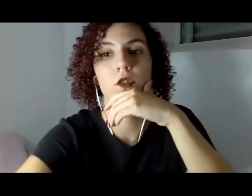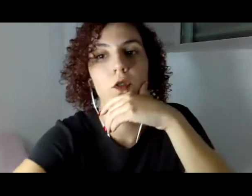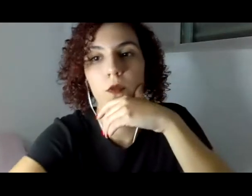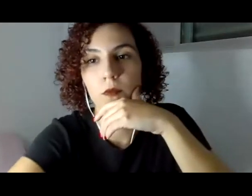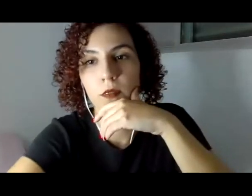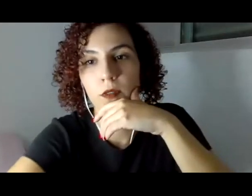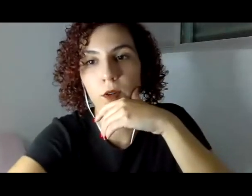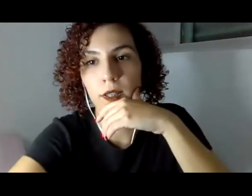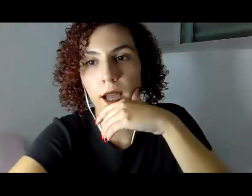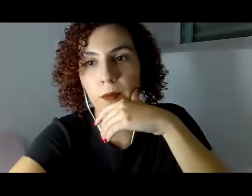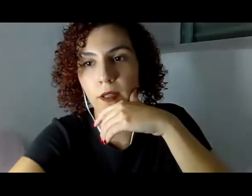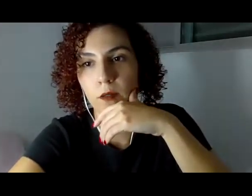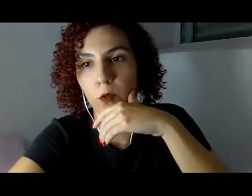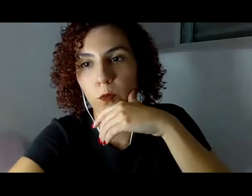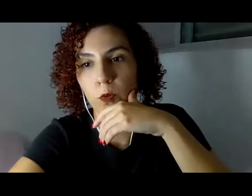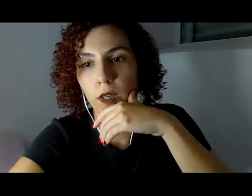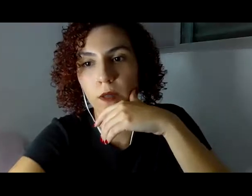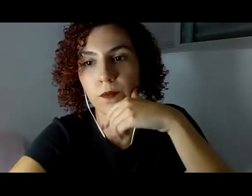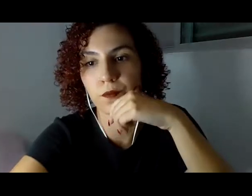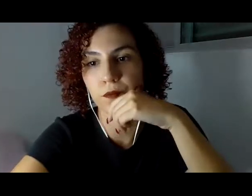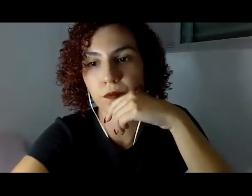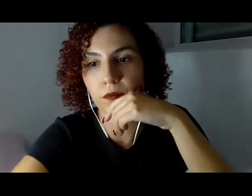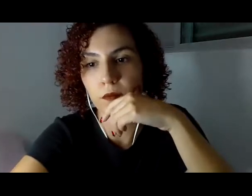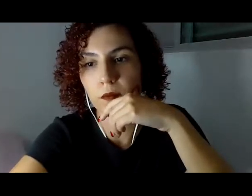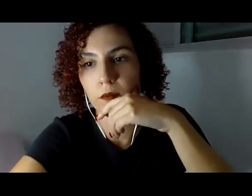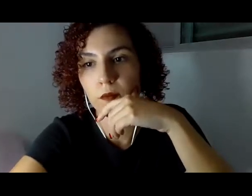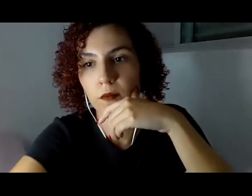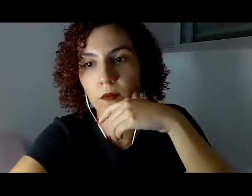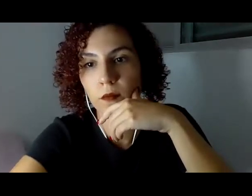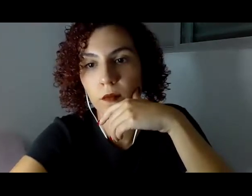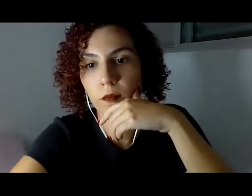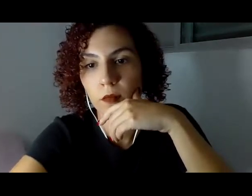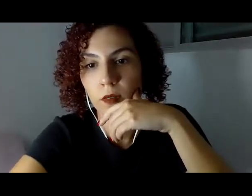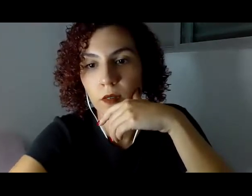ideia? Deixa eu vou até abrir todo aqui.